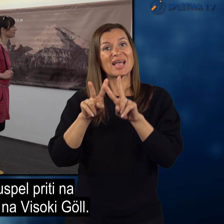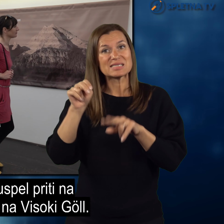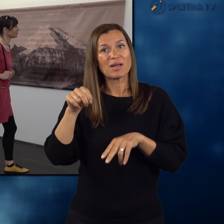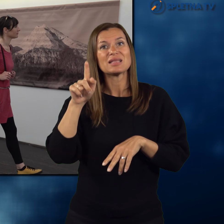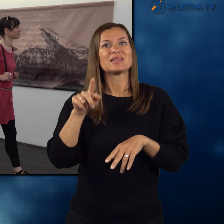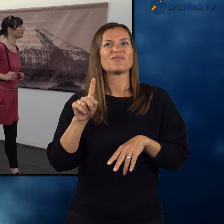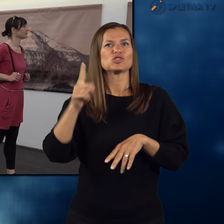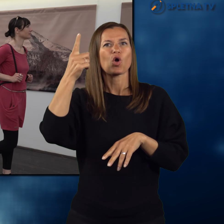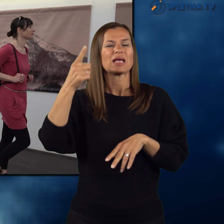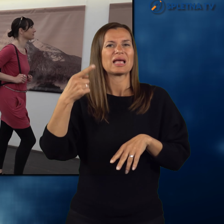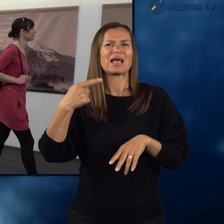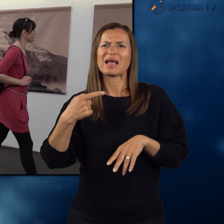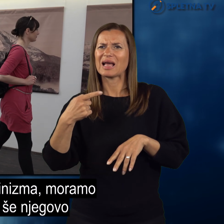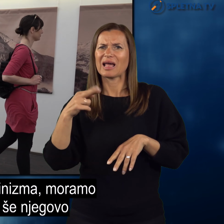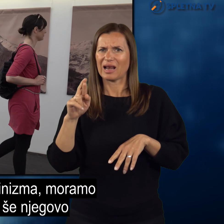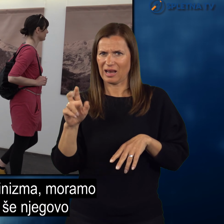Gel.